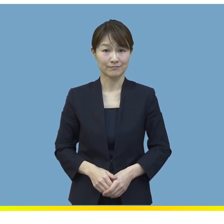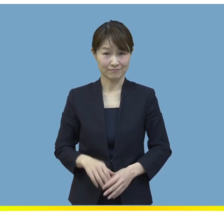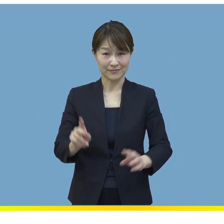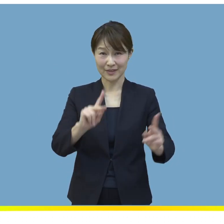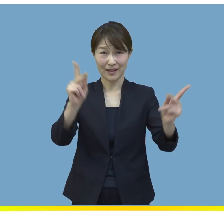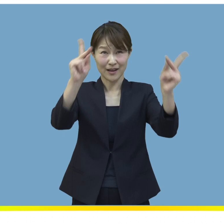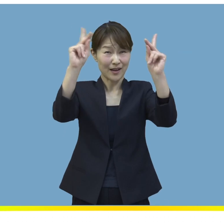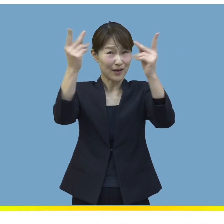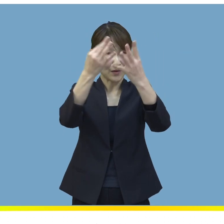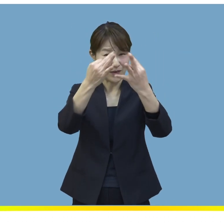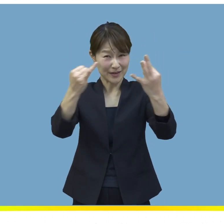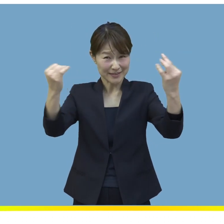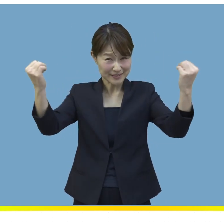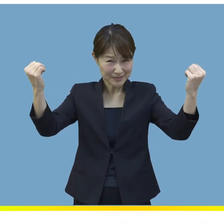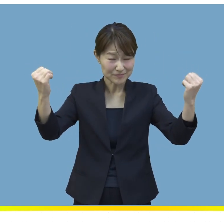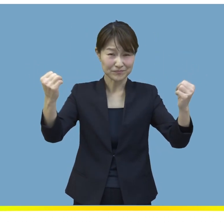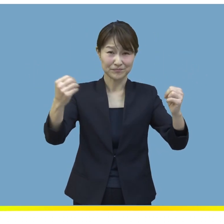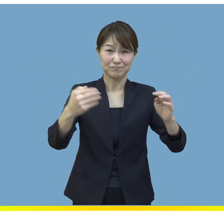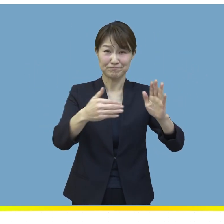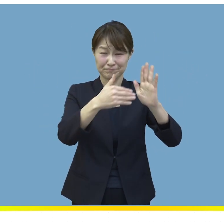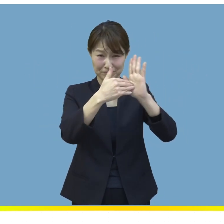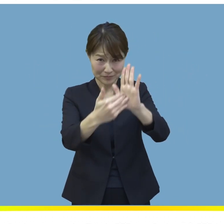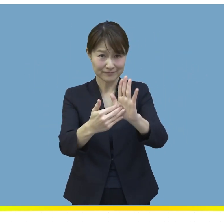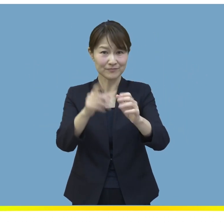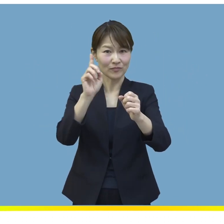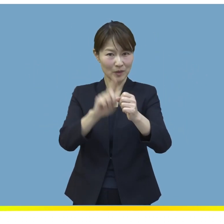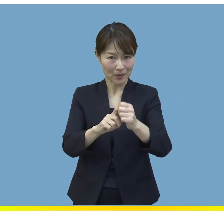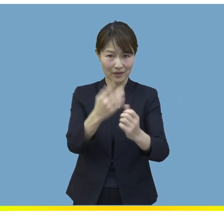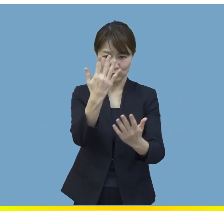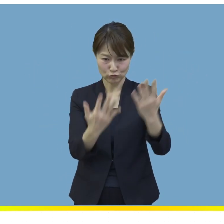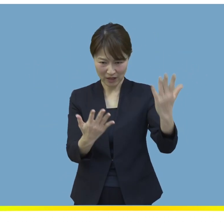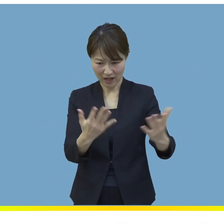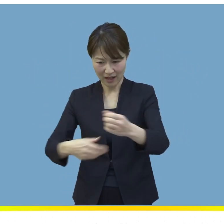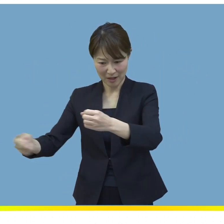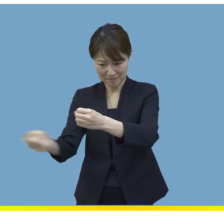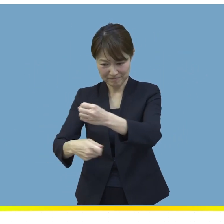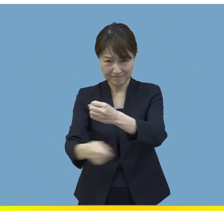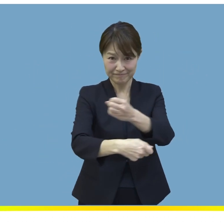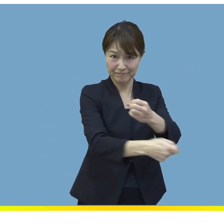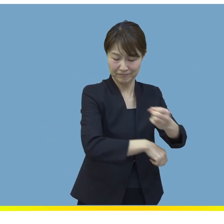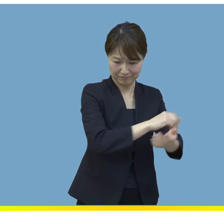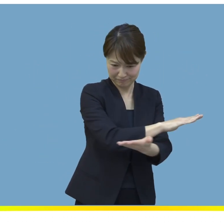蚊が集まりやすい藪や草むらは女装し